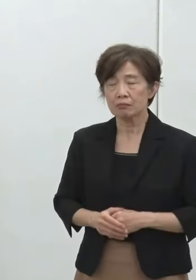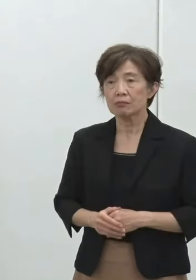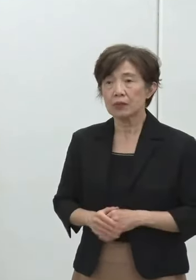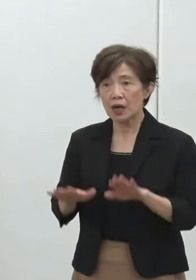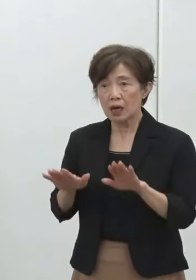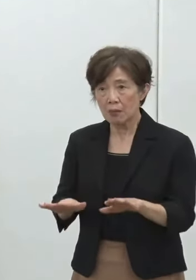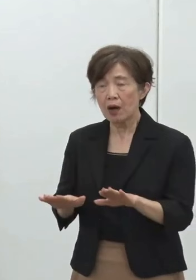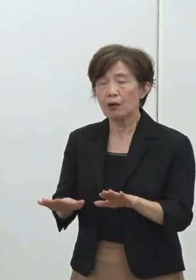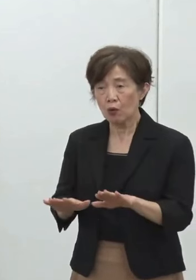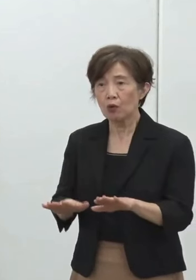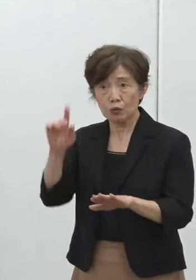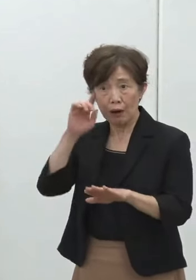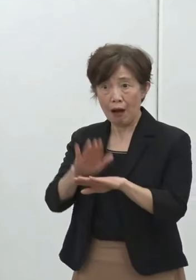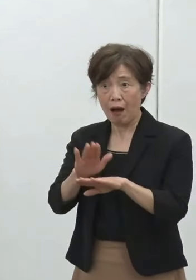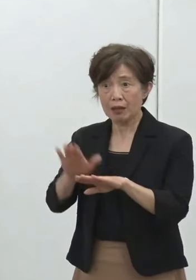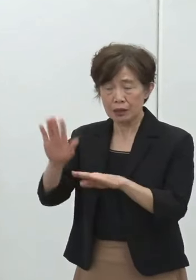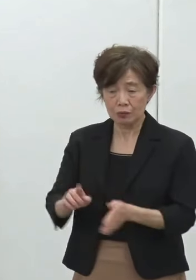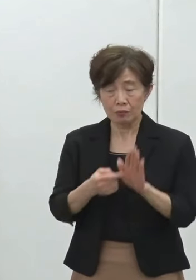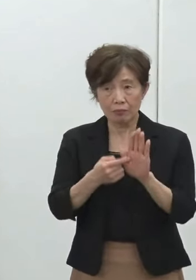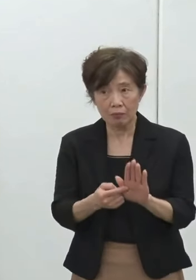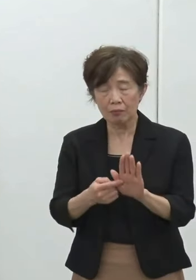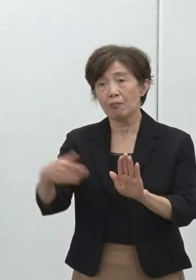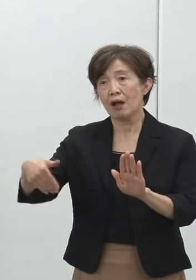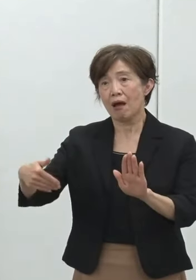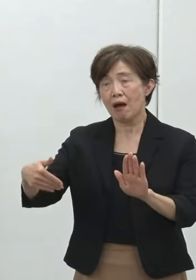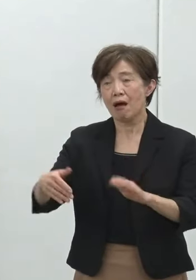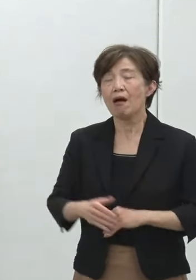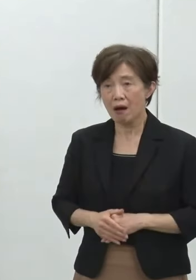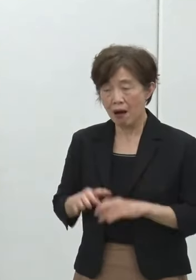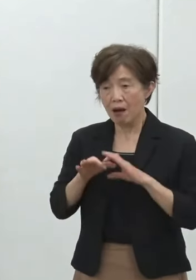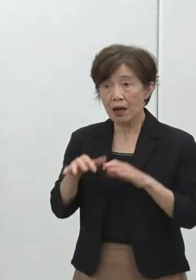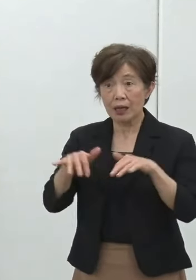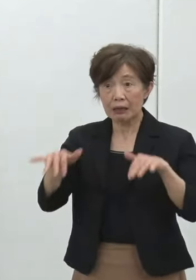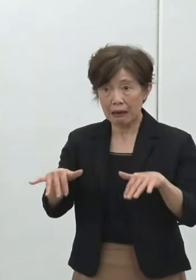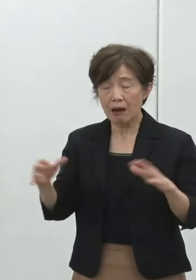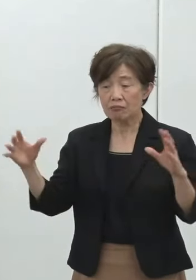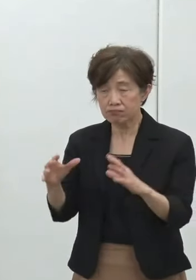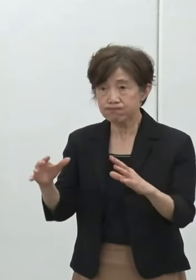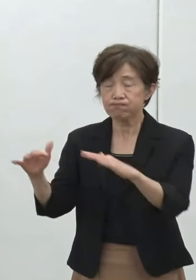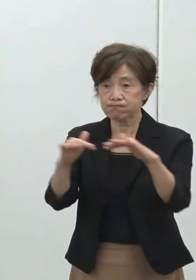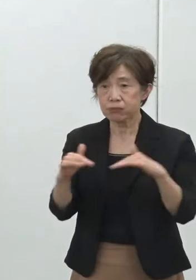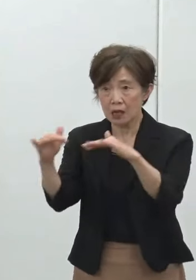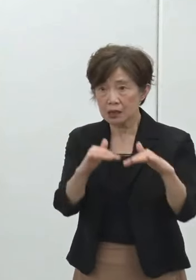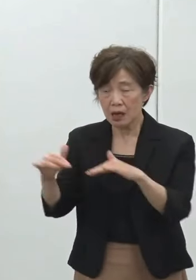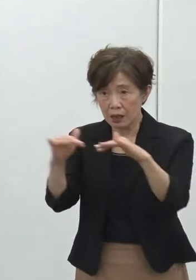まだお伝えはかなわないんですが、可能な限り早く関係機関と協議して多くの人が安心して来場できるような、